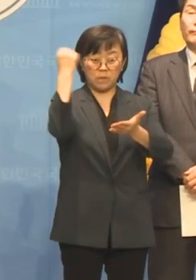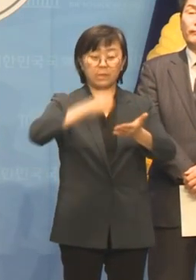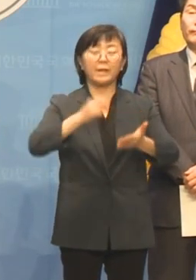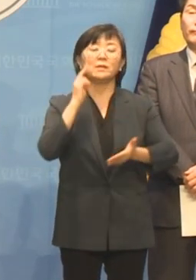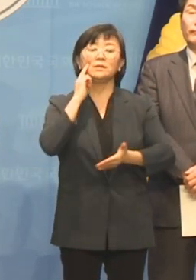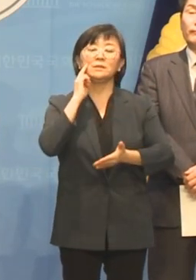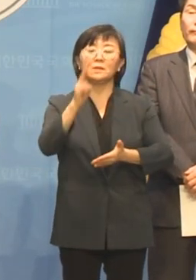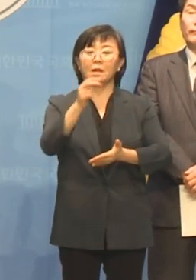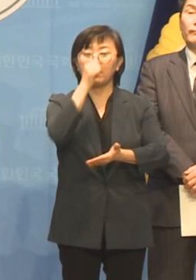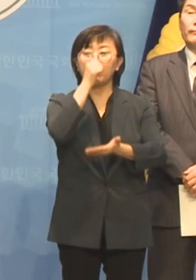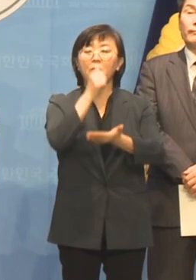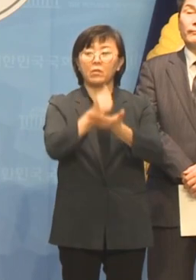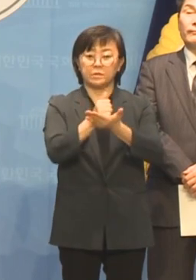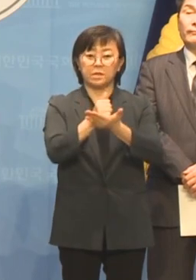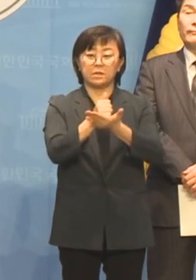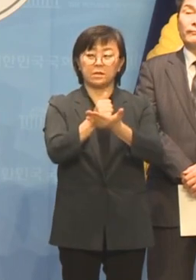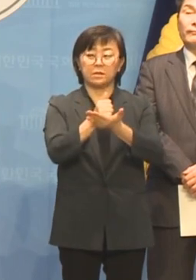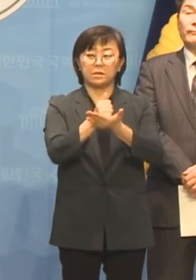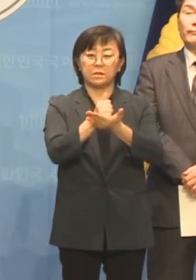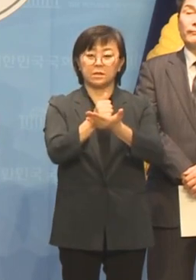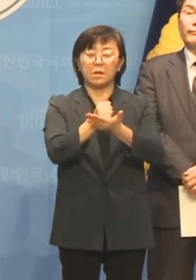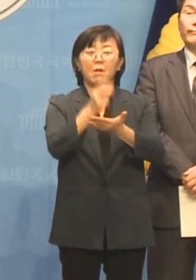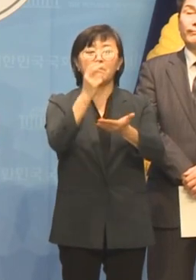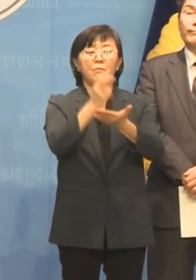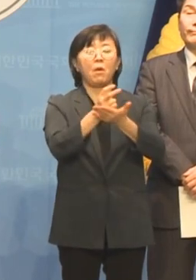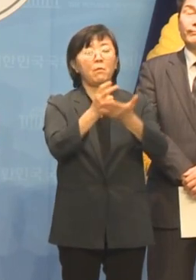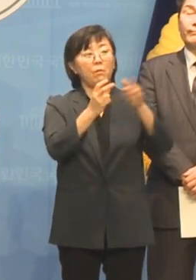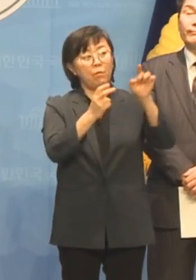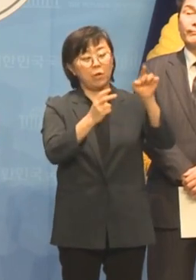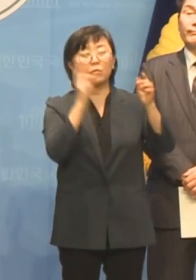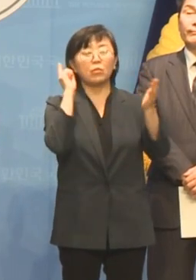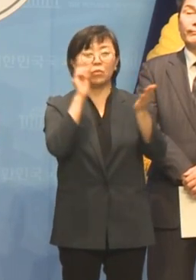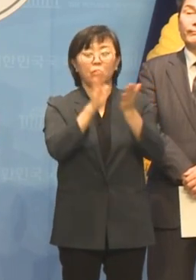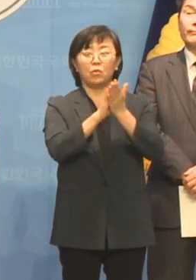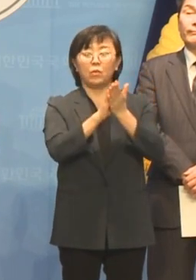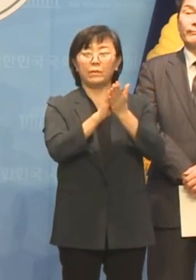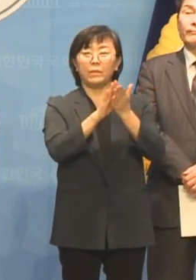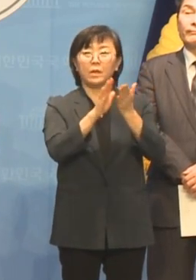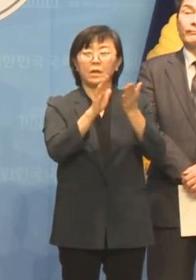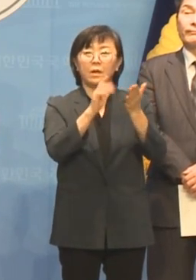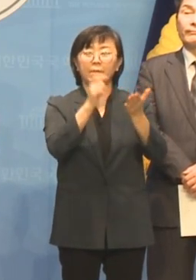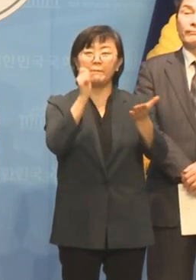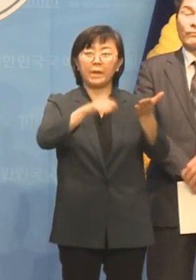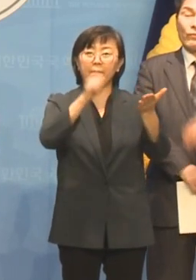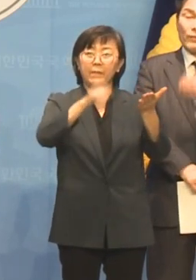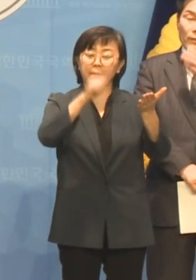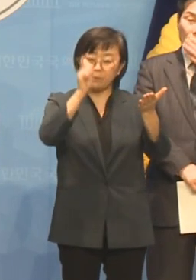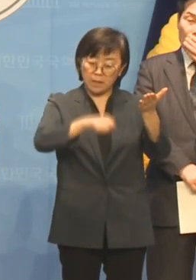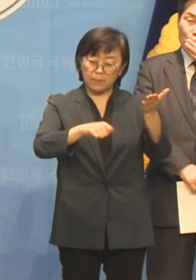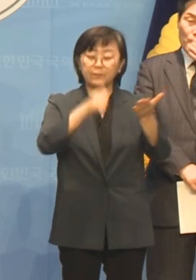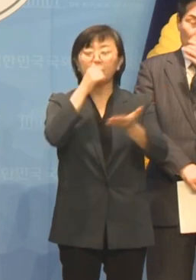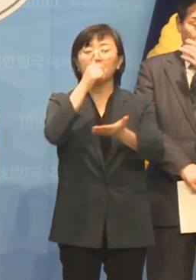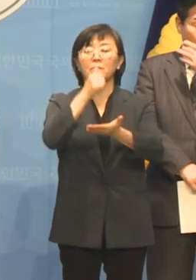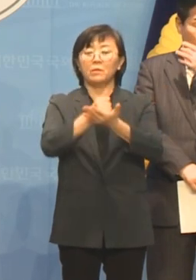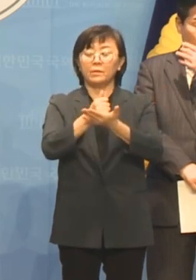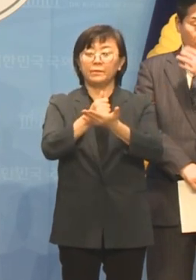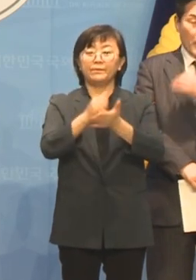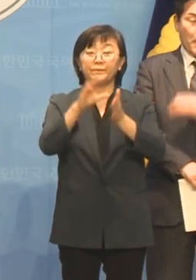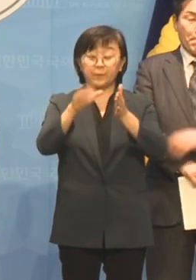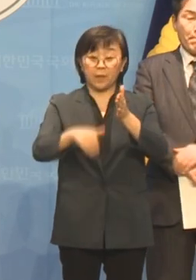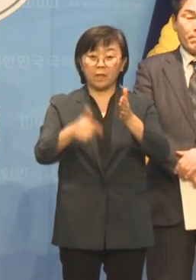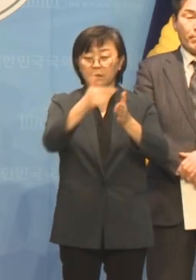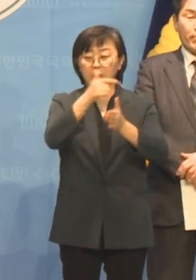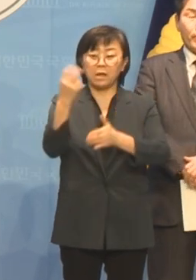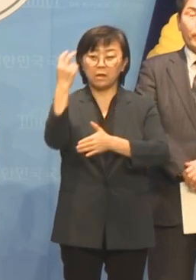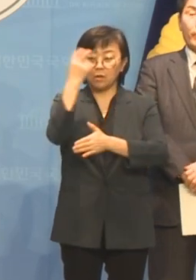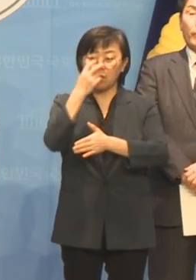심각한 범죄다라는 것을 법원도 판단했습니다. 이렇게 심각한 범죄를 당시 대검